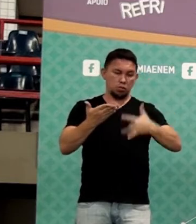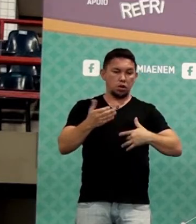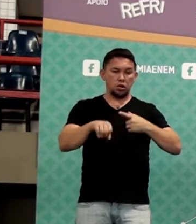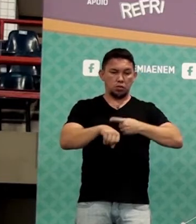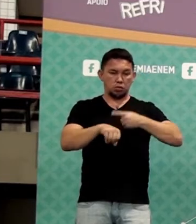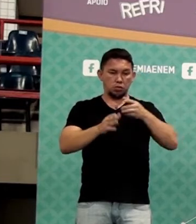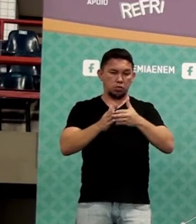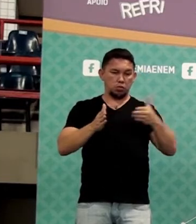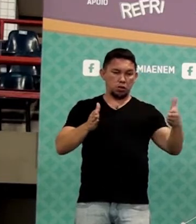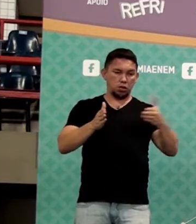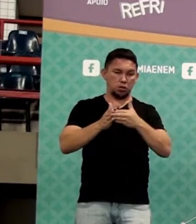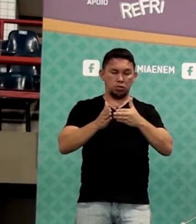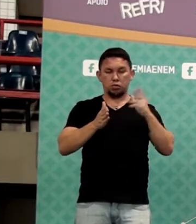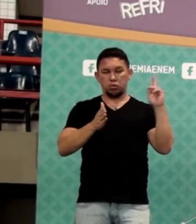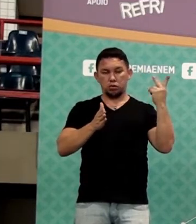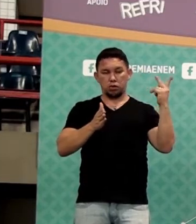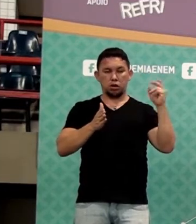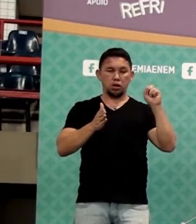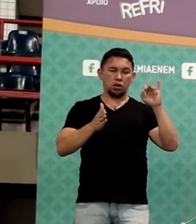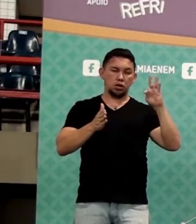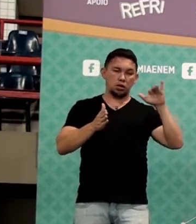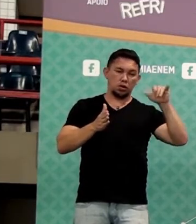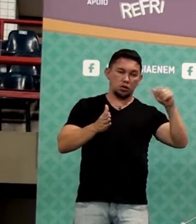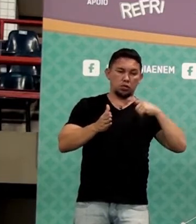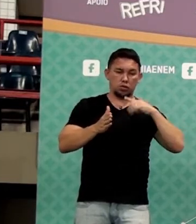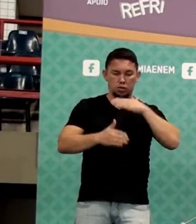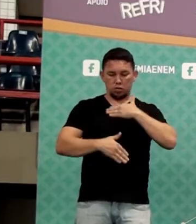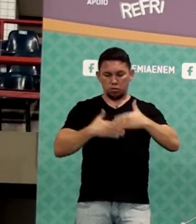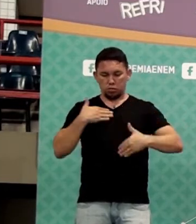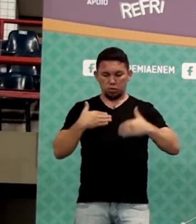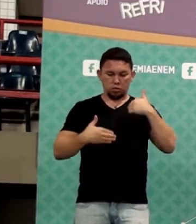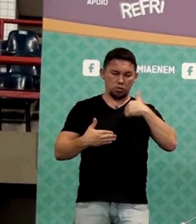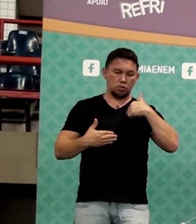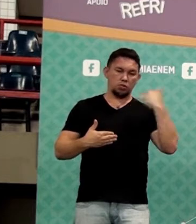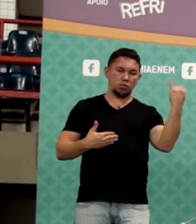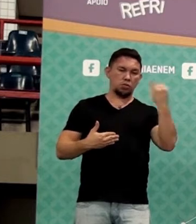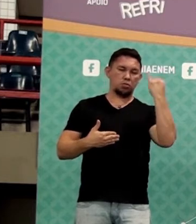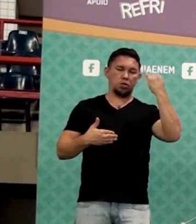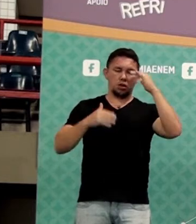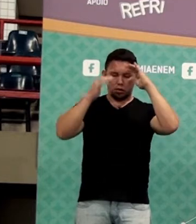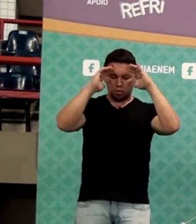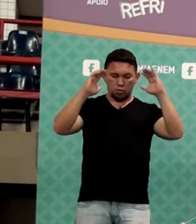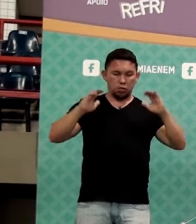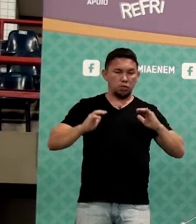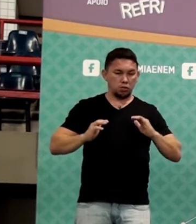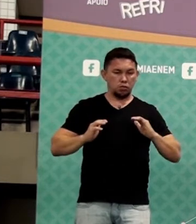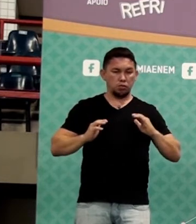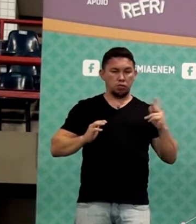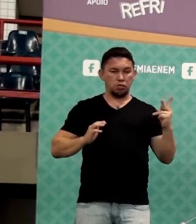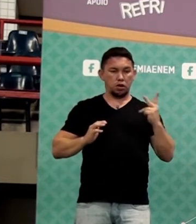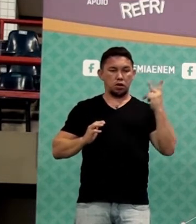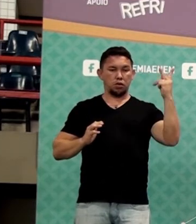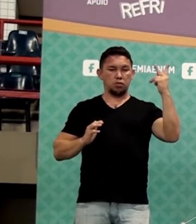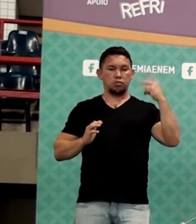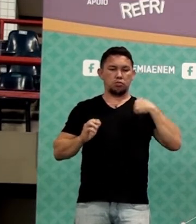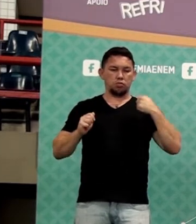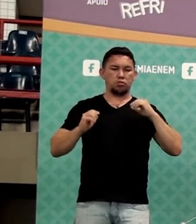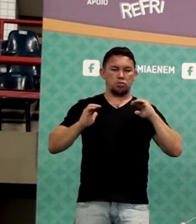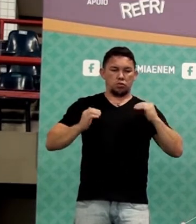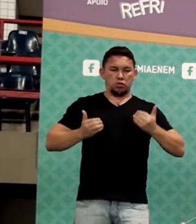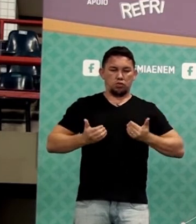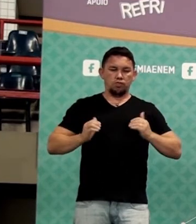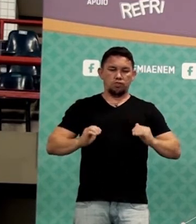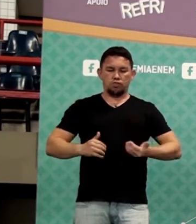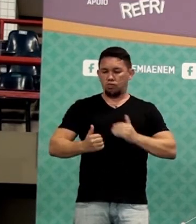momentos da nossa história, em que o corpo era muito valorizado. Você tinha que ser